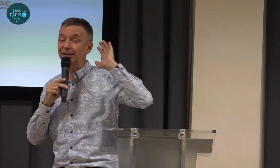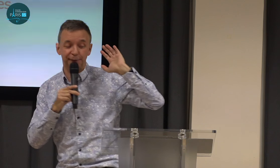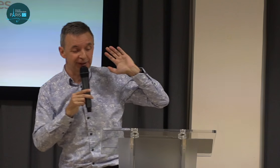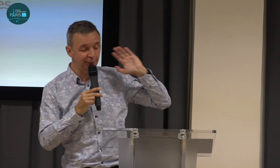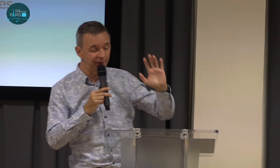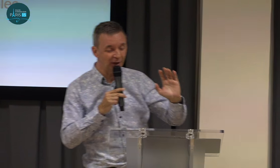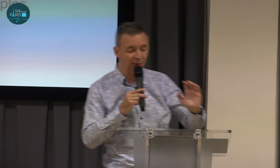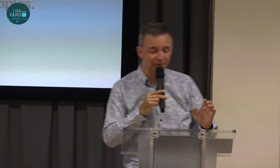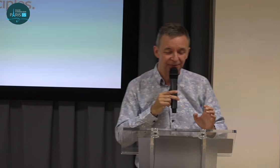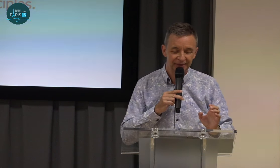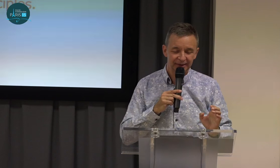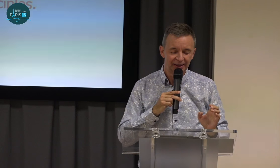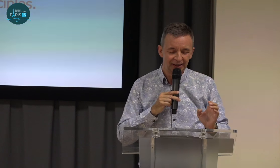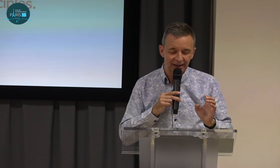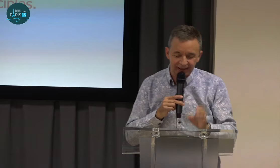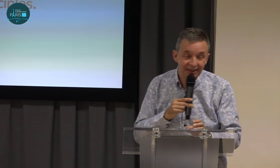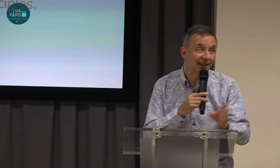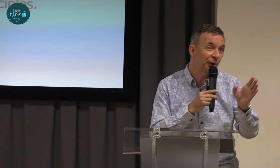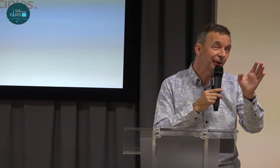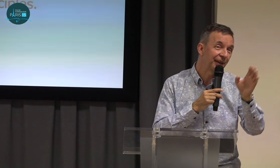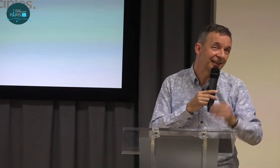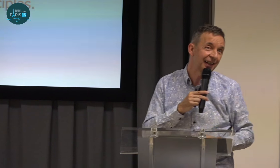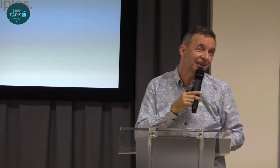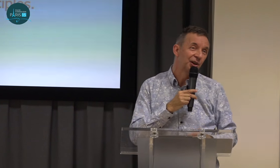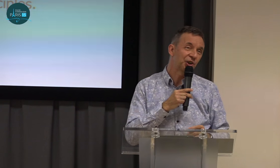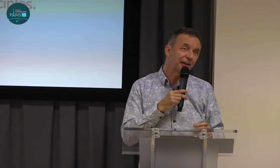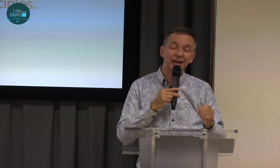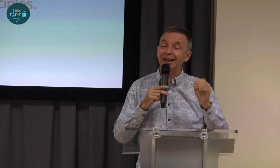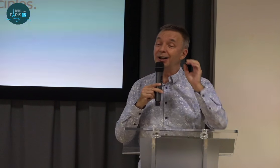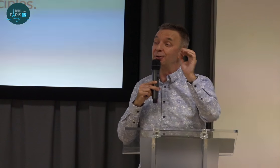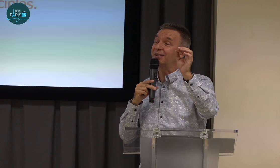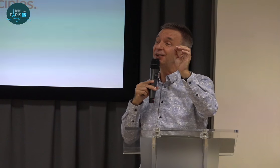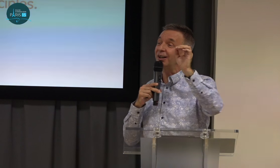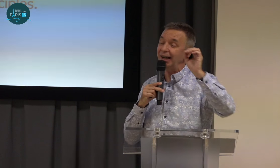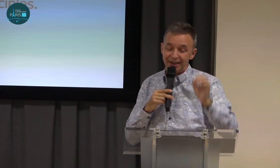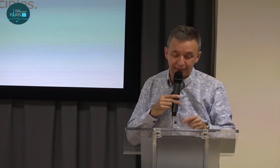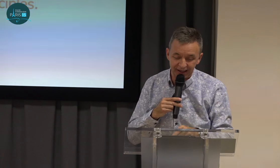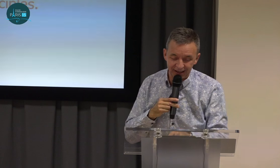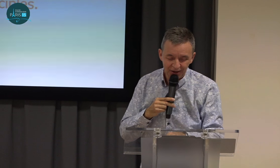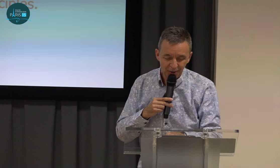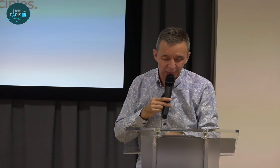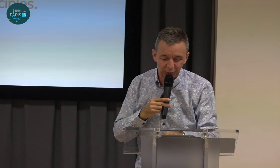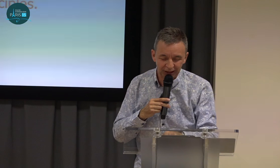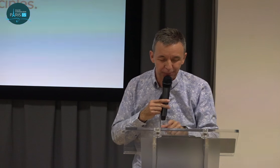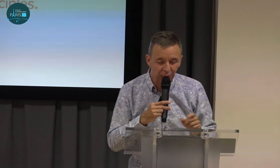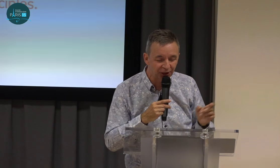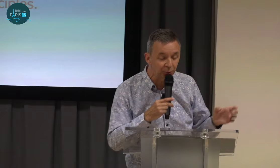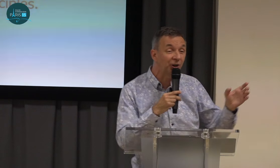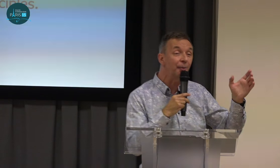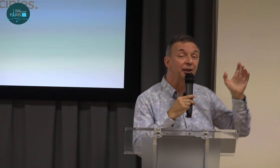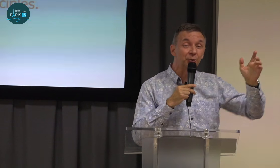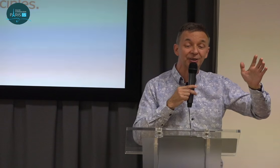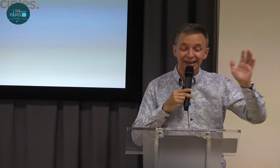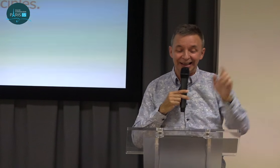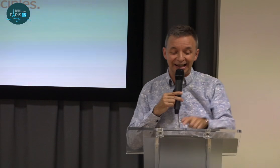un sacrifice vivant à Dieu. Ésaïe 50, verset 4, « Chaque matin, le Seigneur éveille mon oreille pour que j'écoute